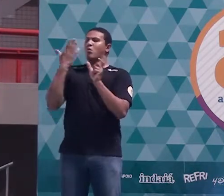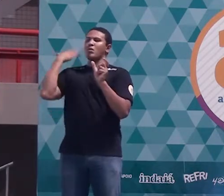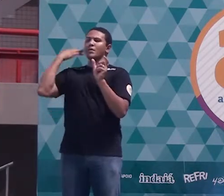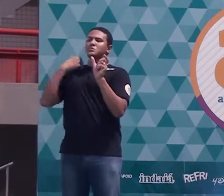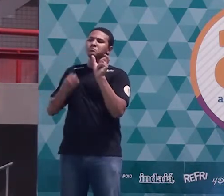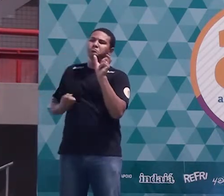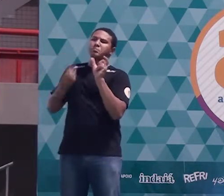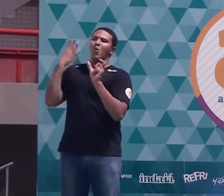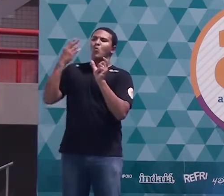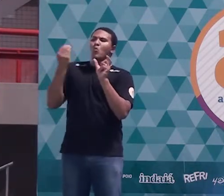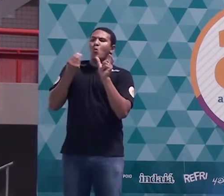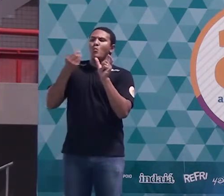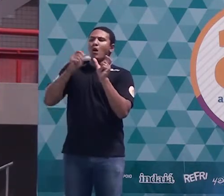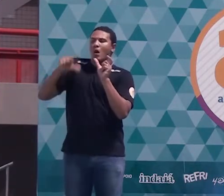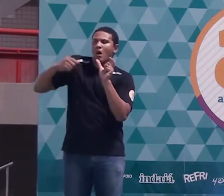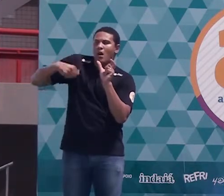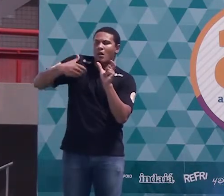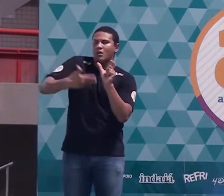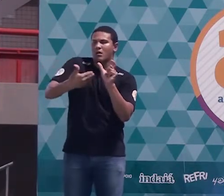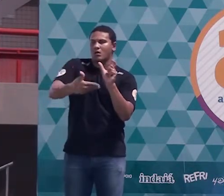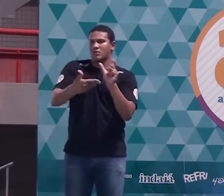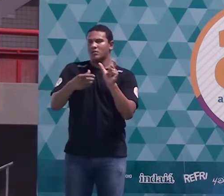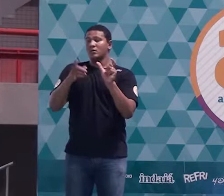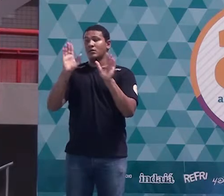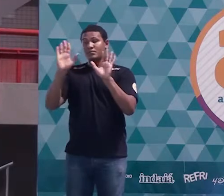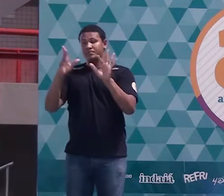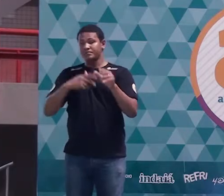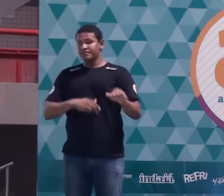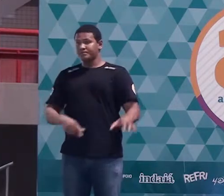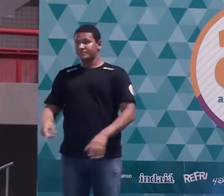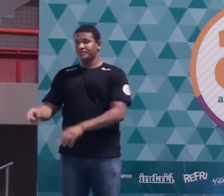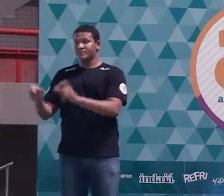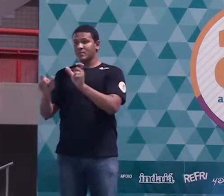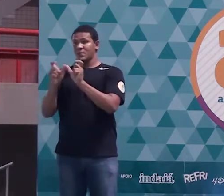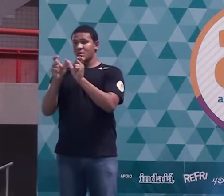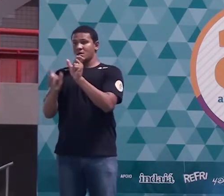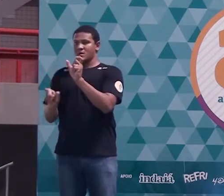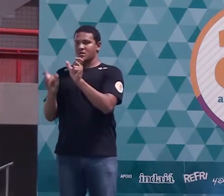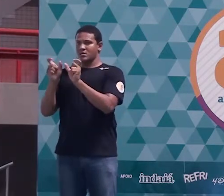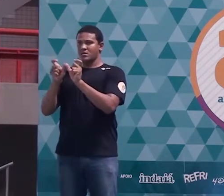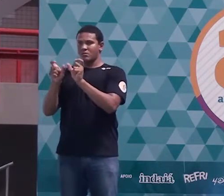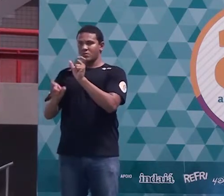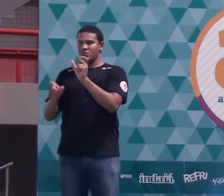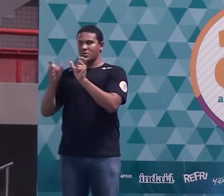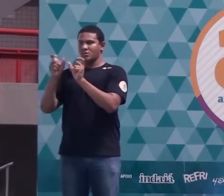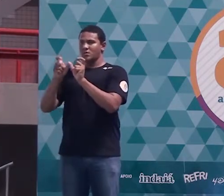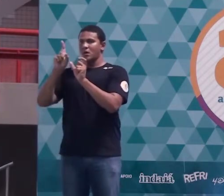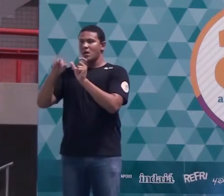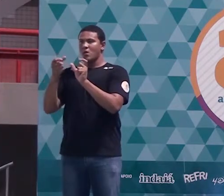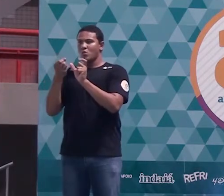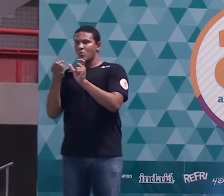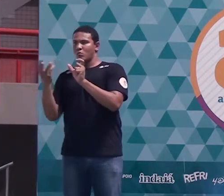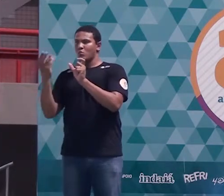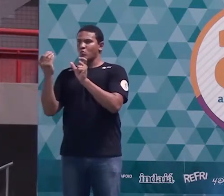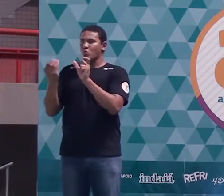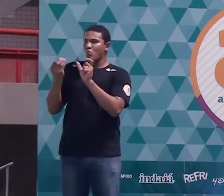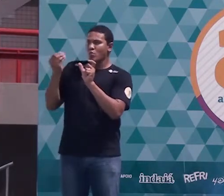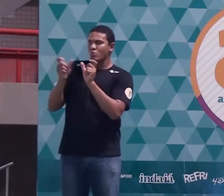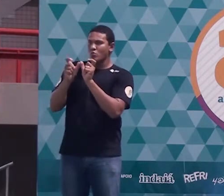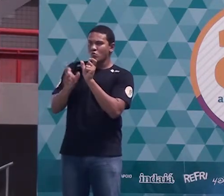como foi que ela evoluiu. A morfologia estuda as formas de palavras, as 10